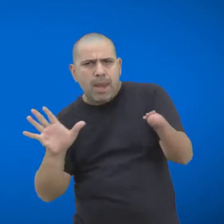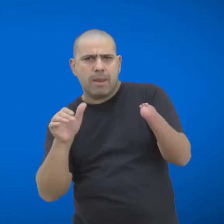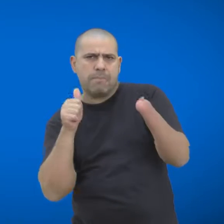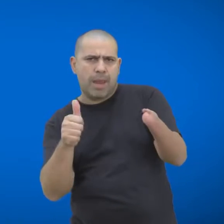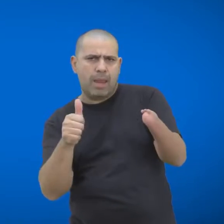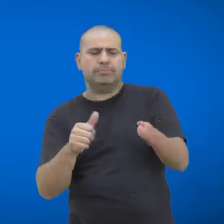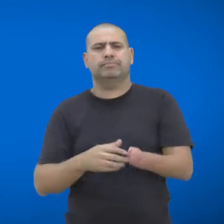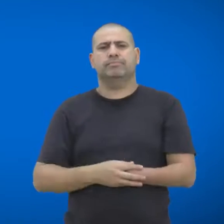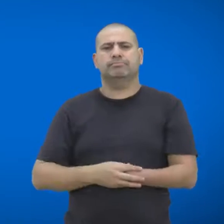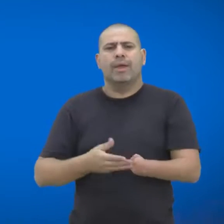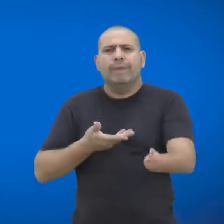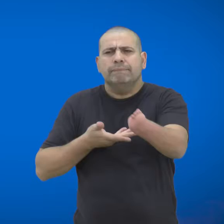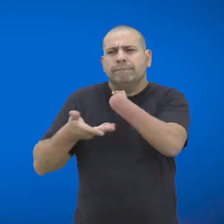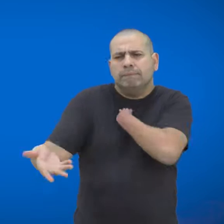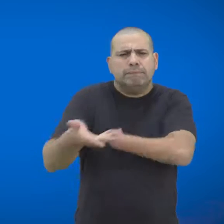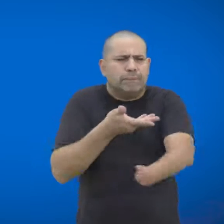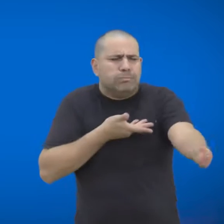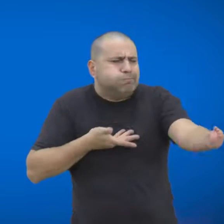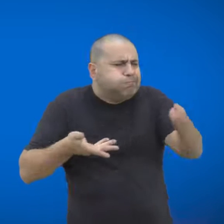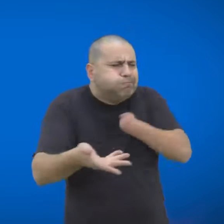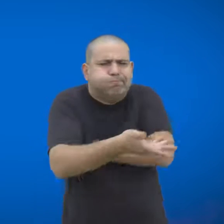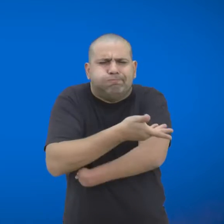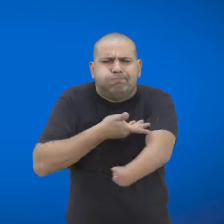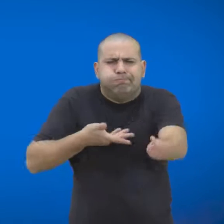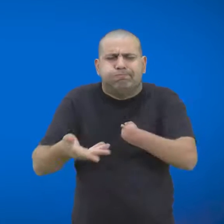transparente participativo